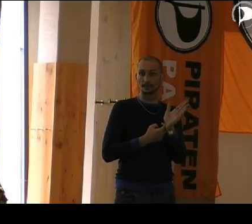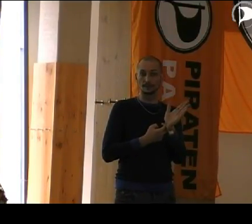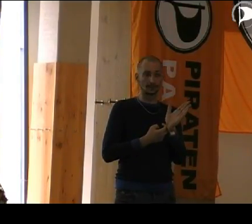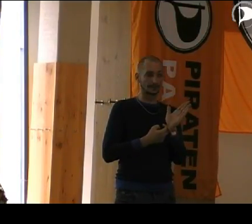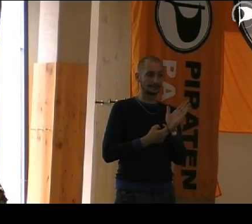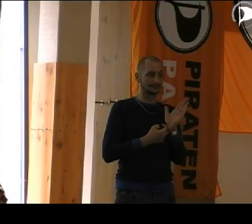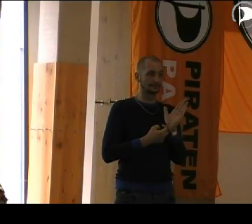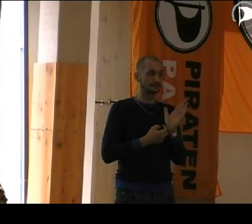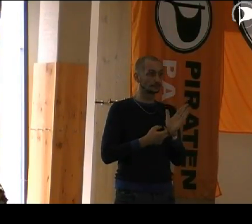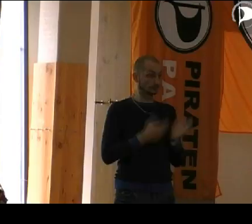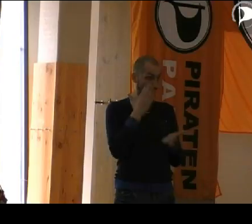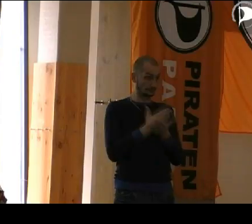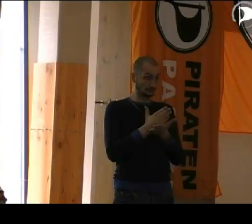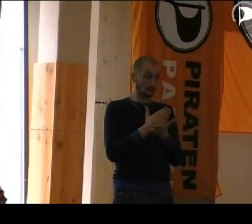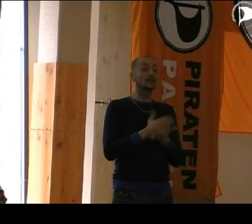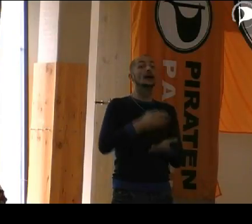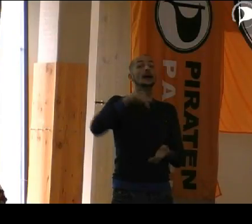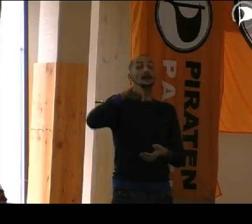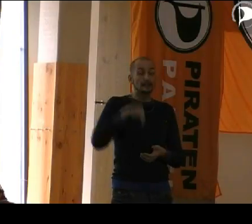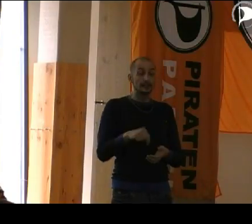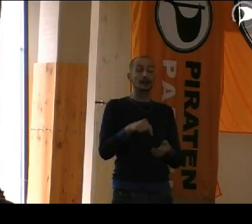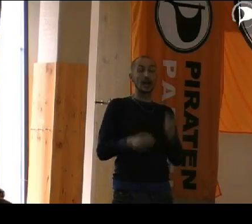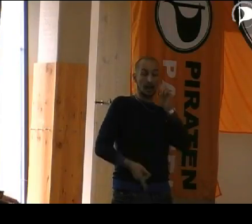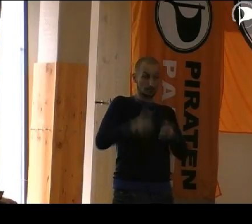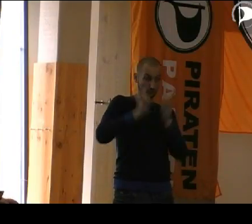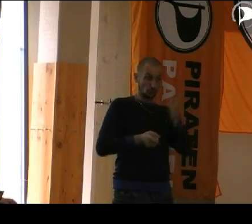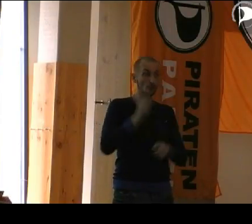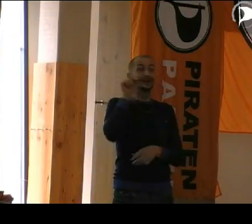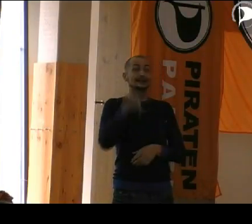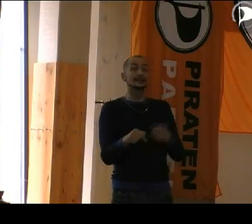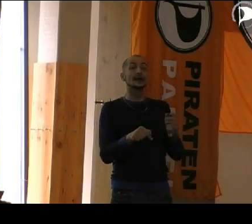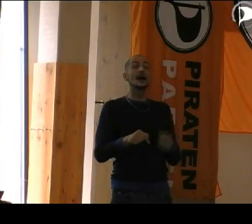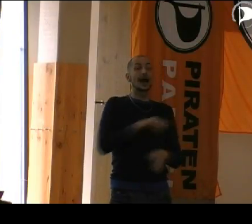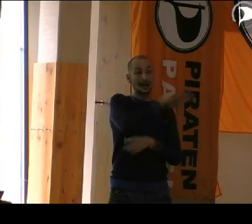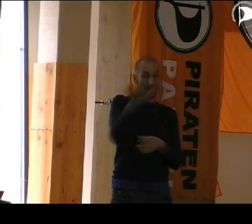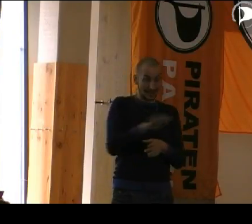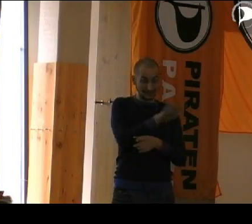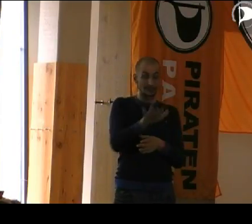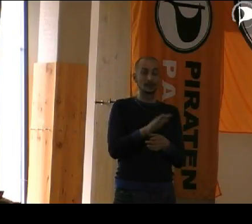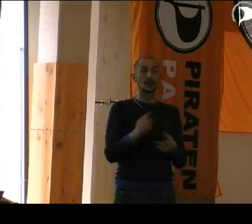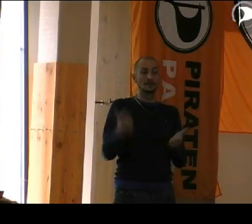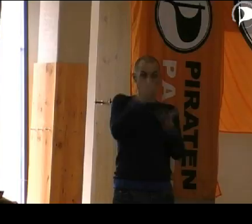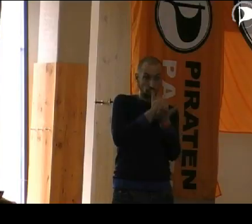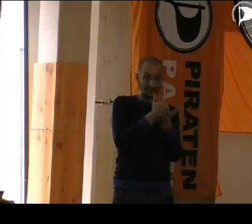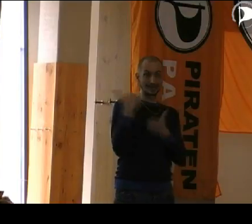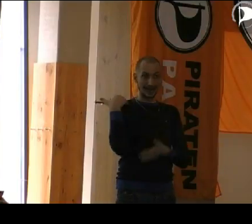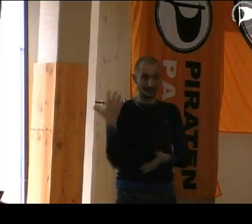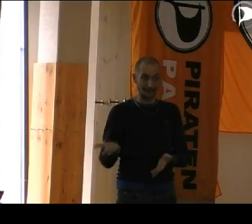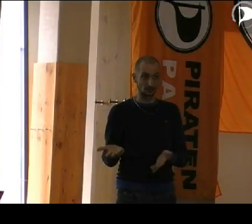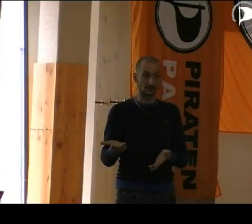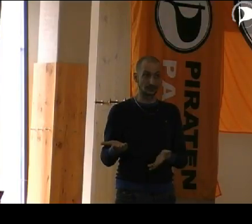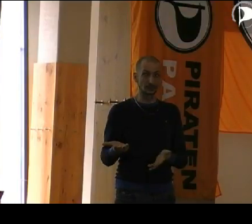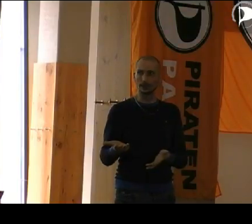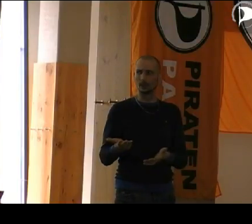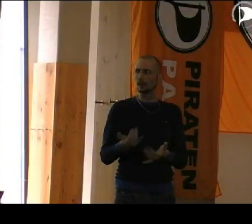also gut also dass jetzt darüber abstimmt auf ihren landesvorstand baden württemberg entlasten wien